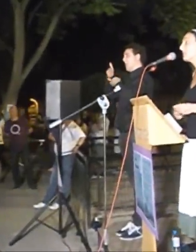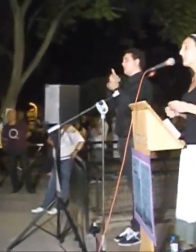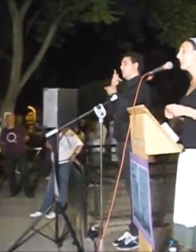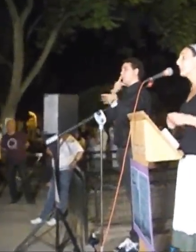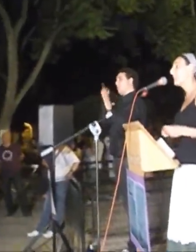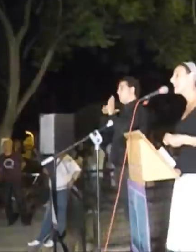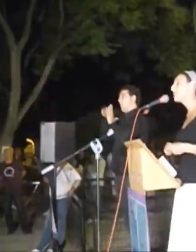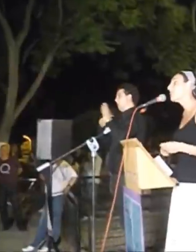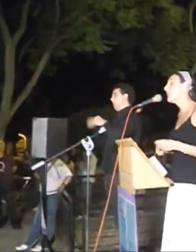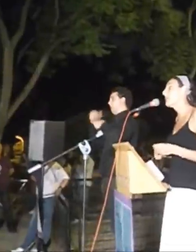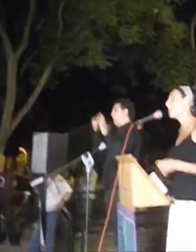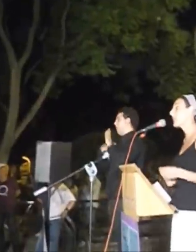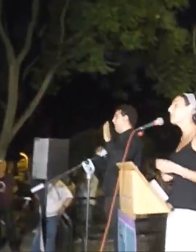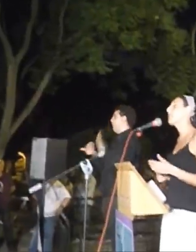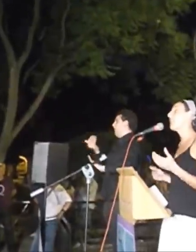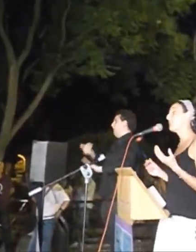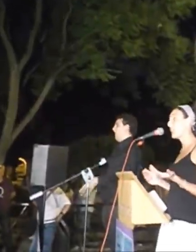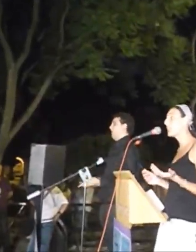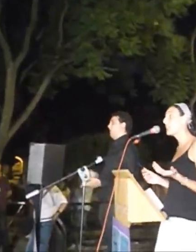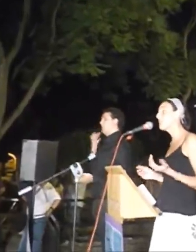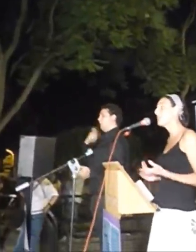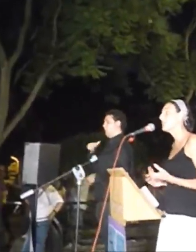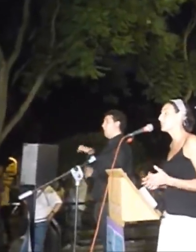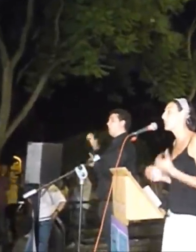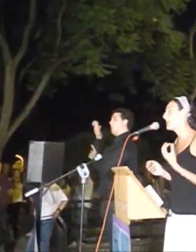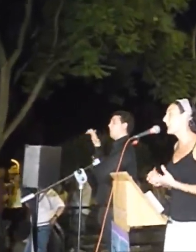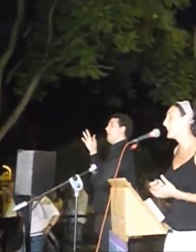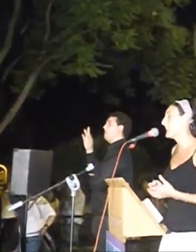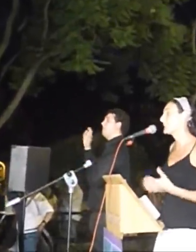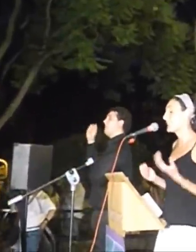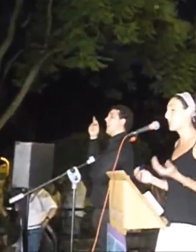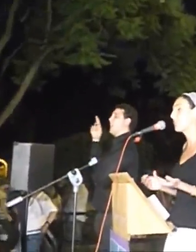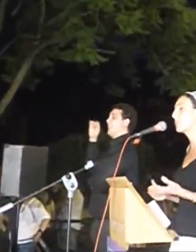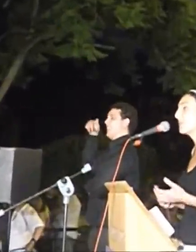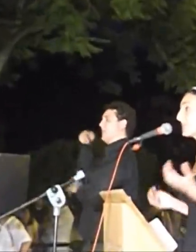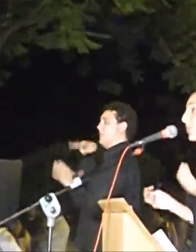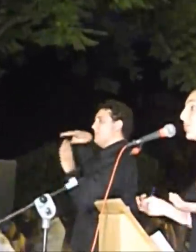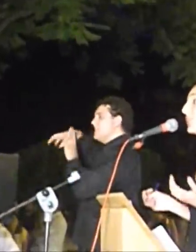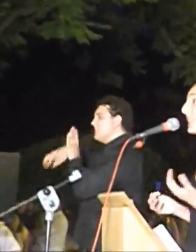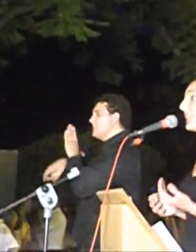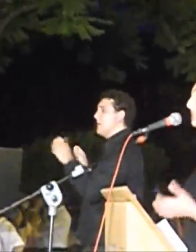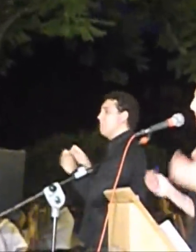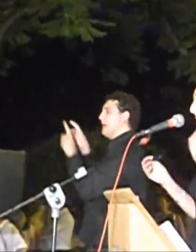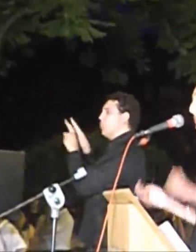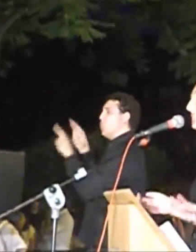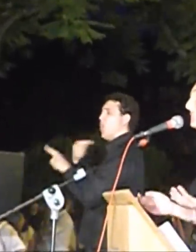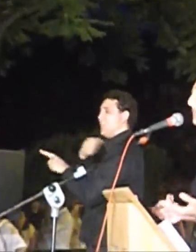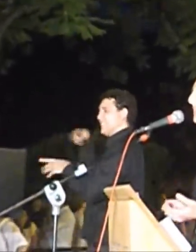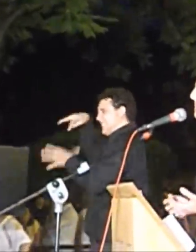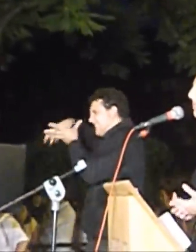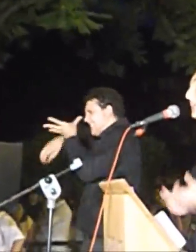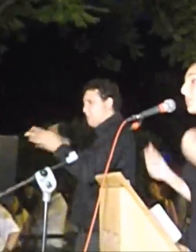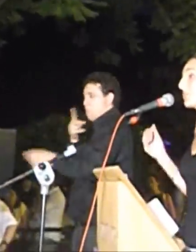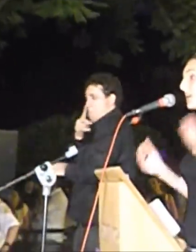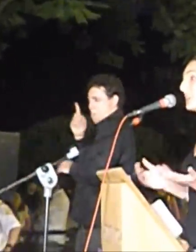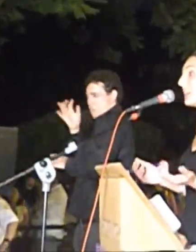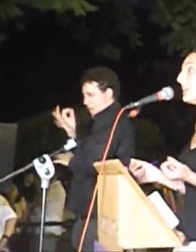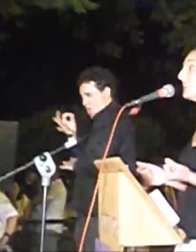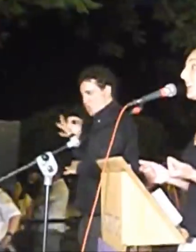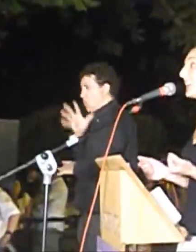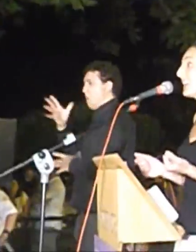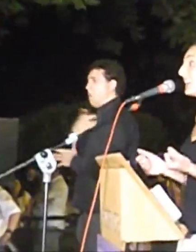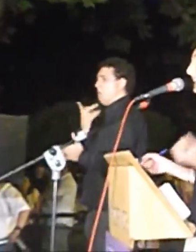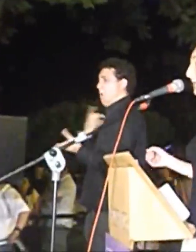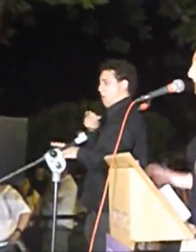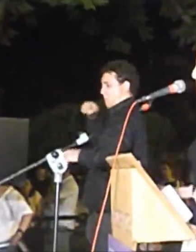ambiente de manera que aquí en Europa por ejemplo el fracking que es una manera de extracción de petróleo y de gas peligrosísima porque contamina